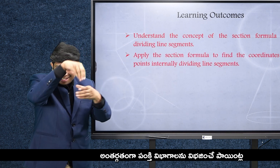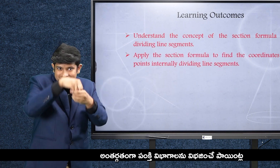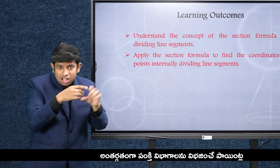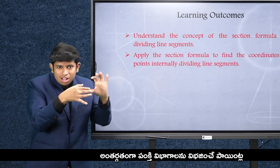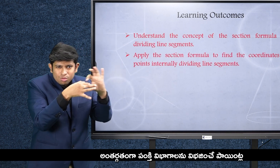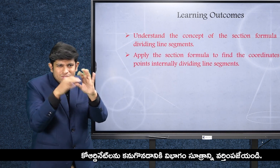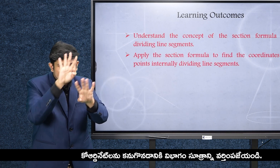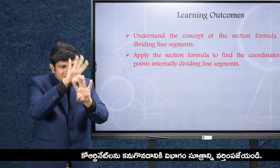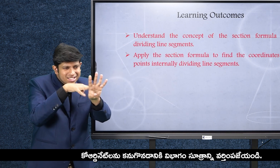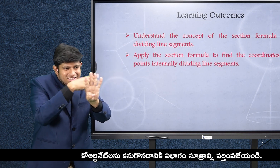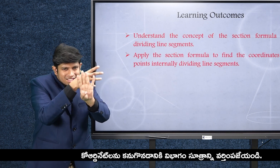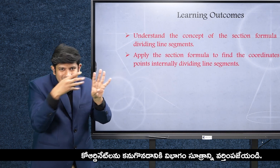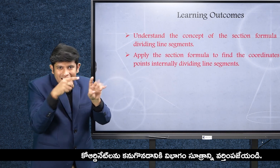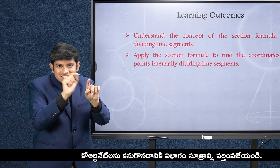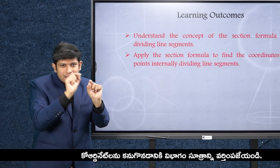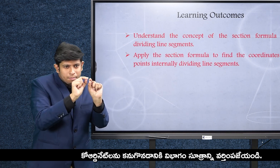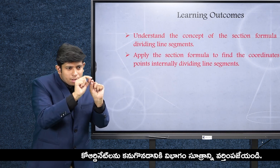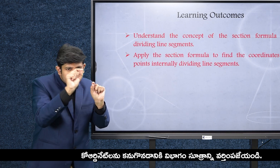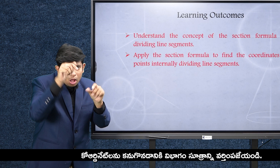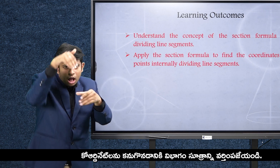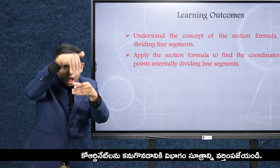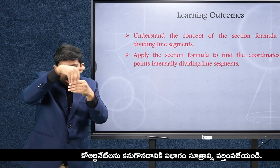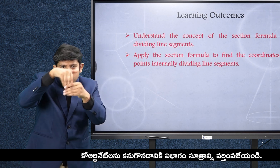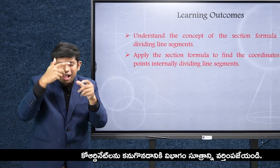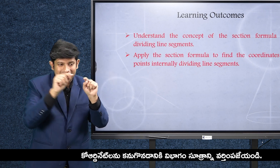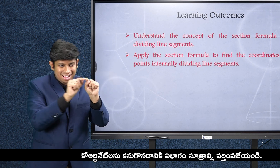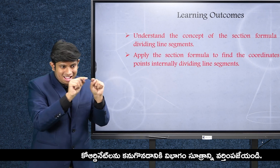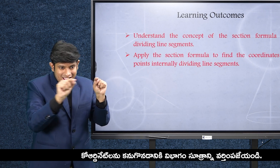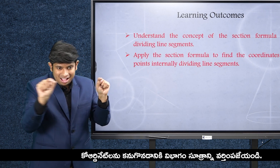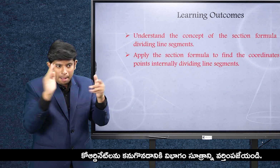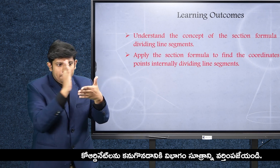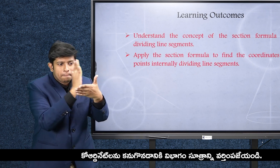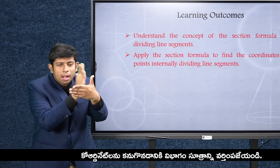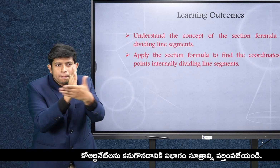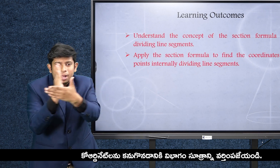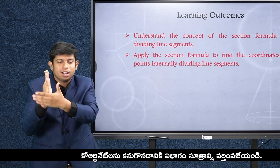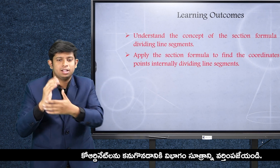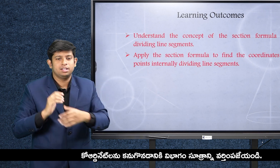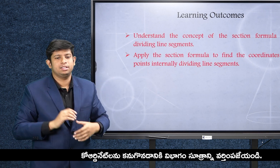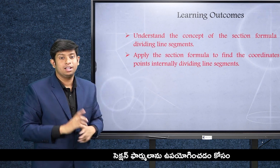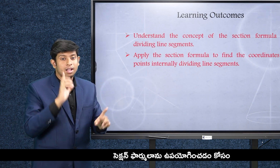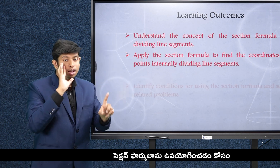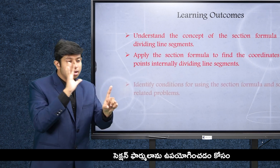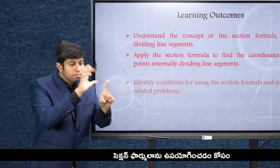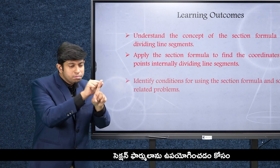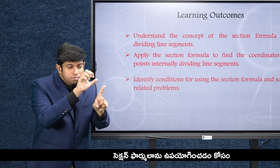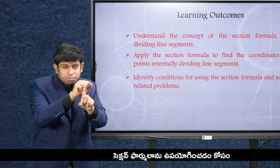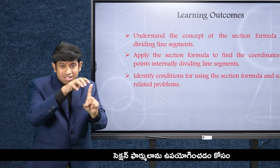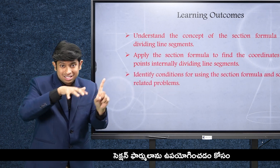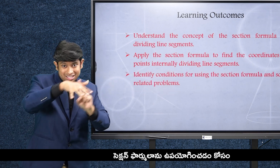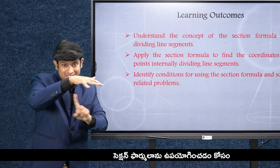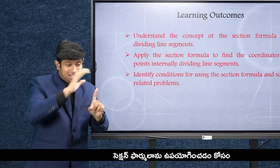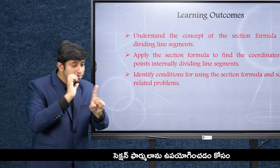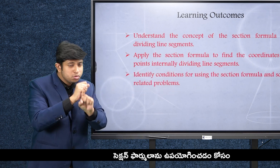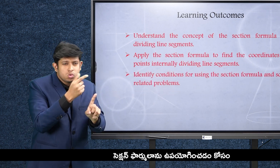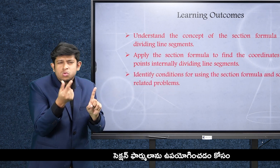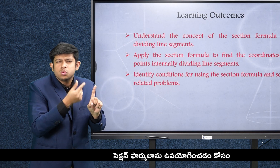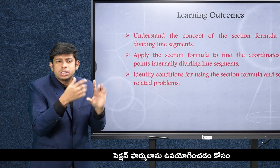పాయింట్ల కోఆర్డినేట్లను కనుగొనడానికి విభాగం సూత్రాన్ని వర్తింపజేయండి సెక్షన్ ఫార్ములాను ఉపయోగించడం